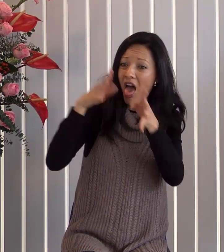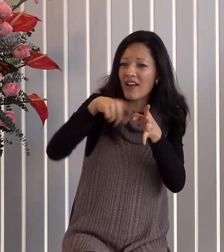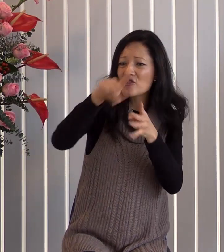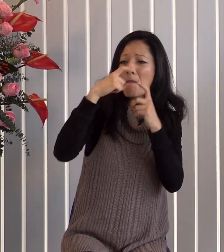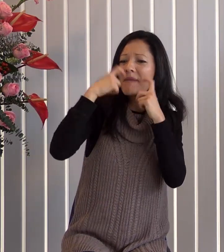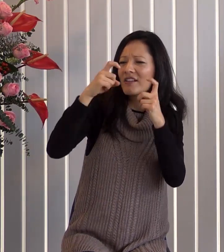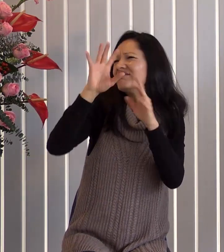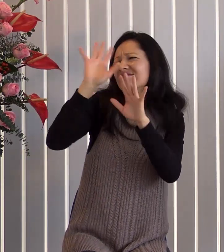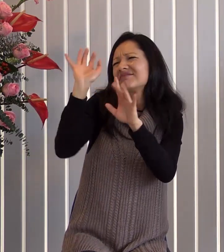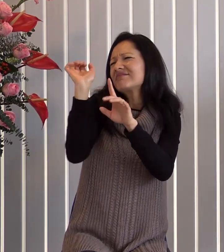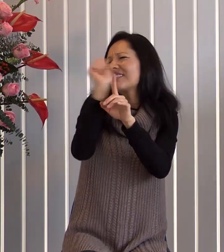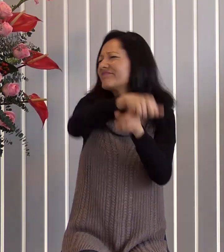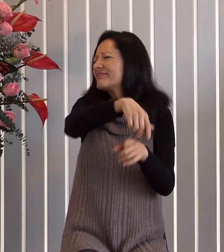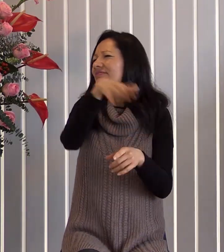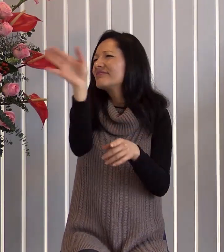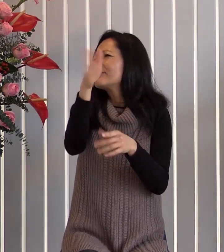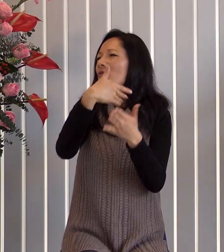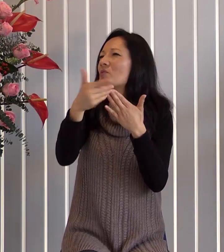¿Entiende?